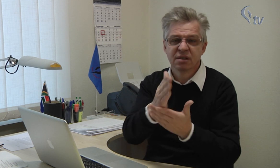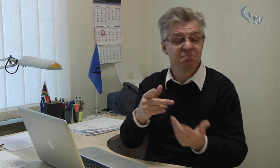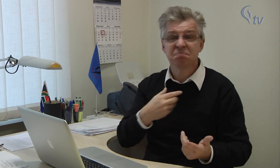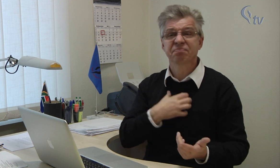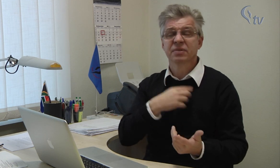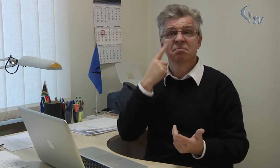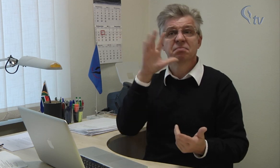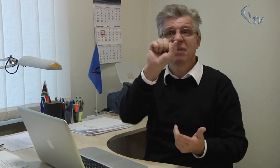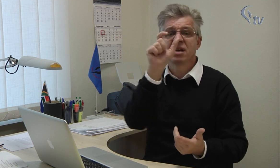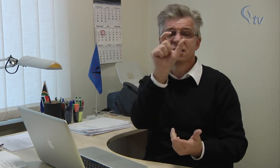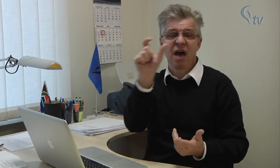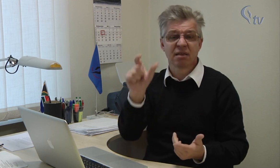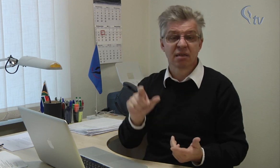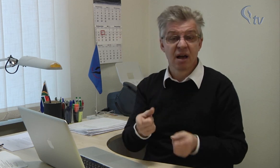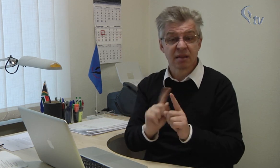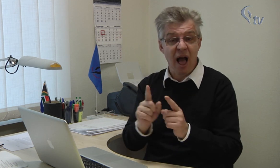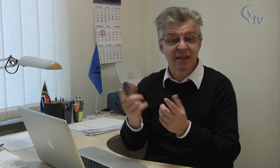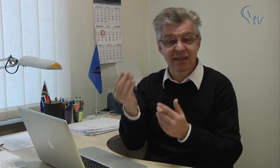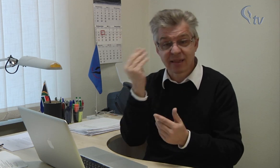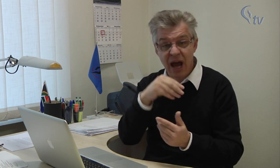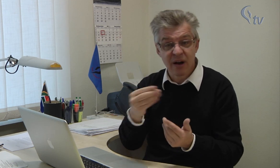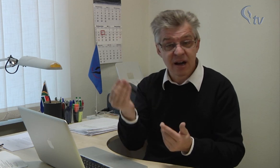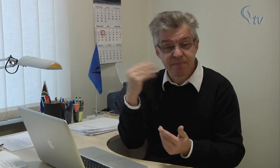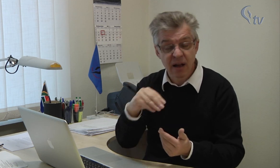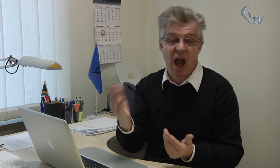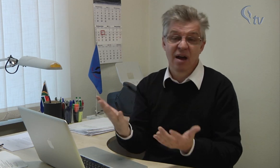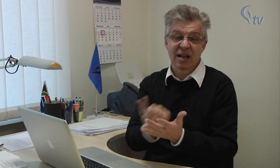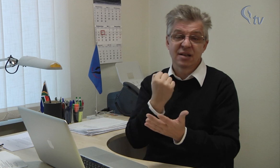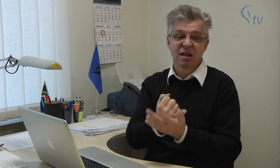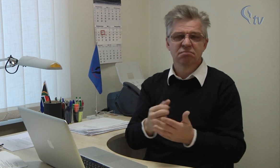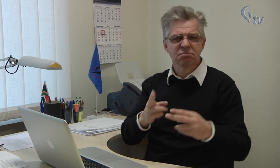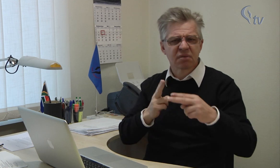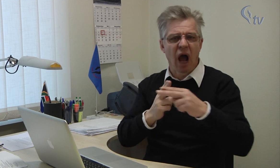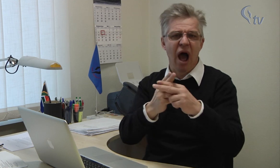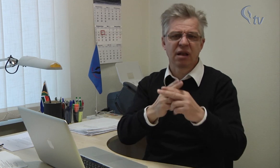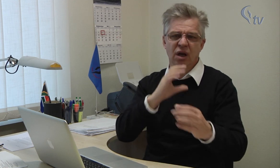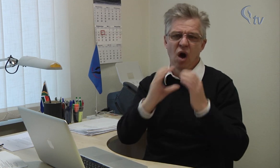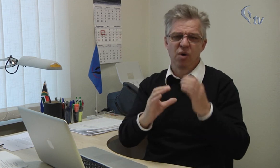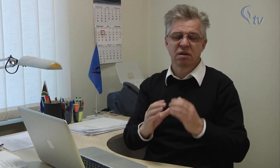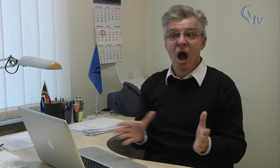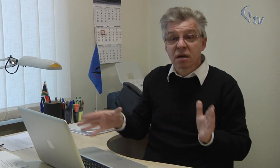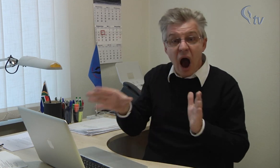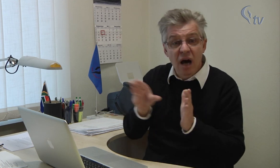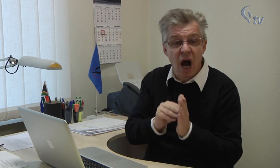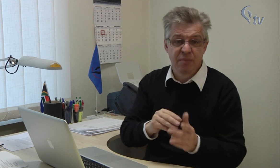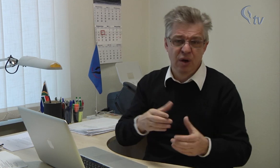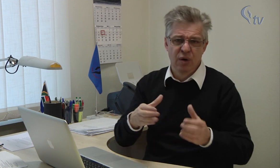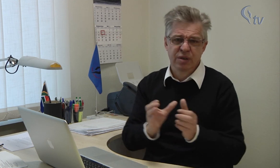kursil. Märksõnad on tõlketeenuse kvaliteet ja kättesaadavus, tõketeta kommunikatsioon, kaasamine